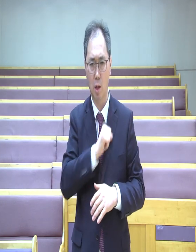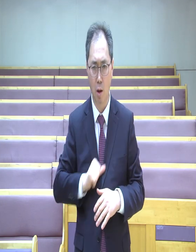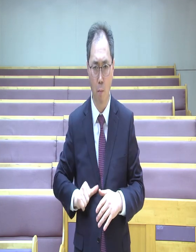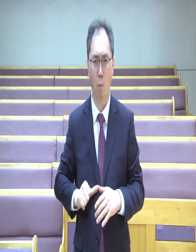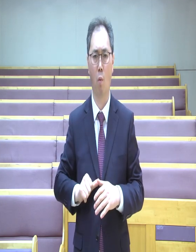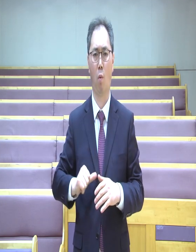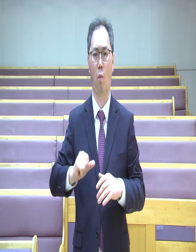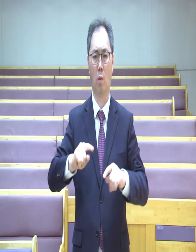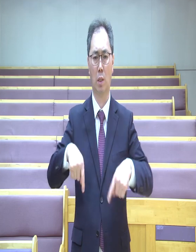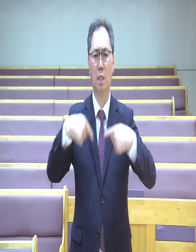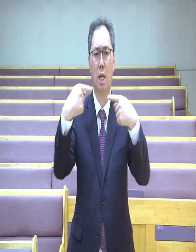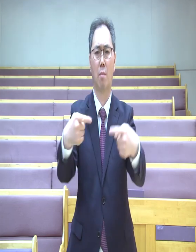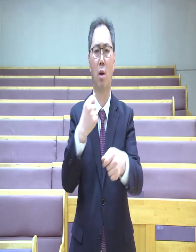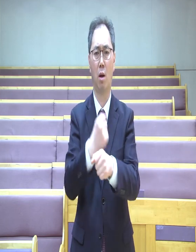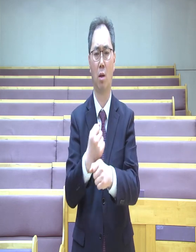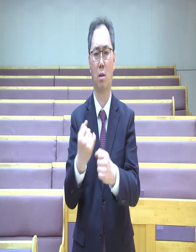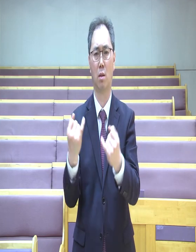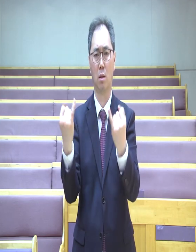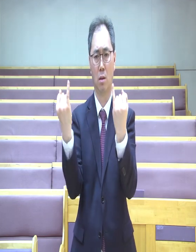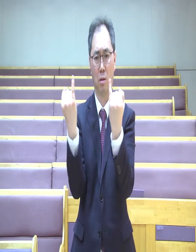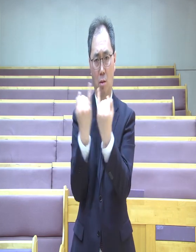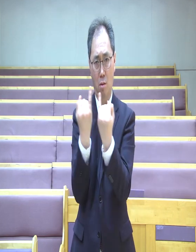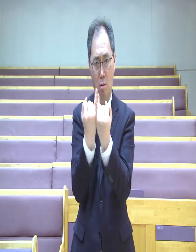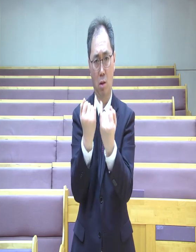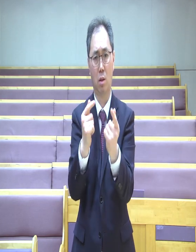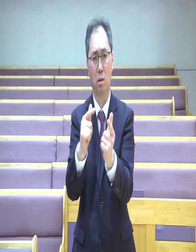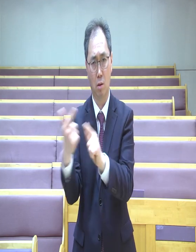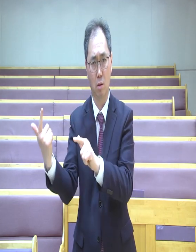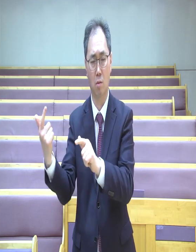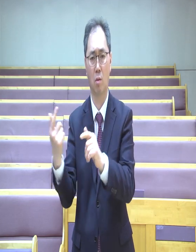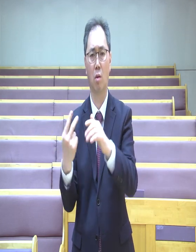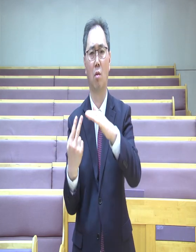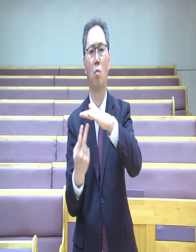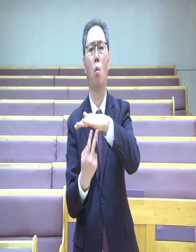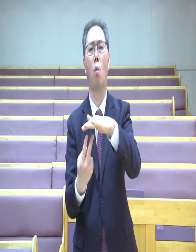있는 이 여인들과 어린 요한입니다.